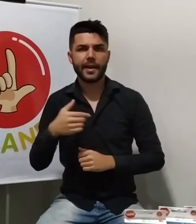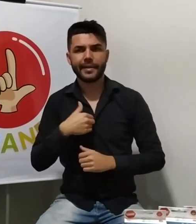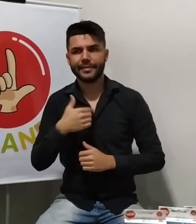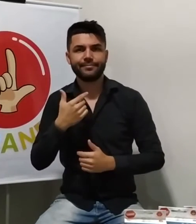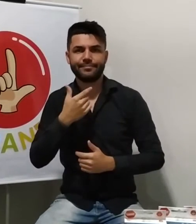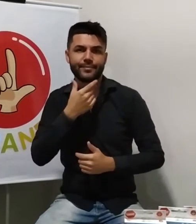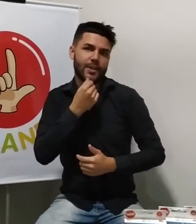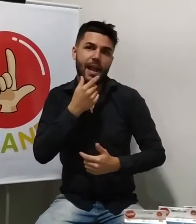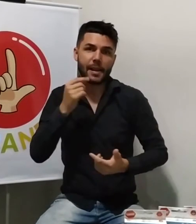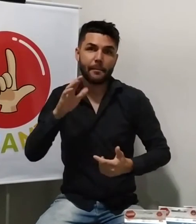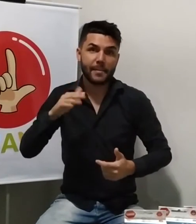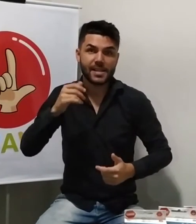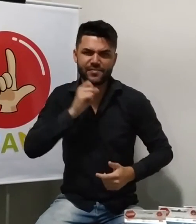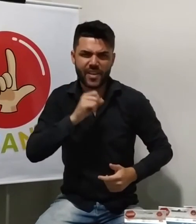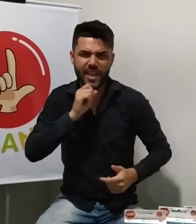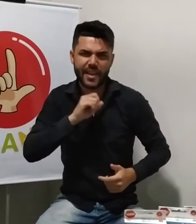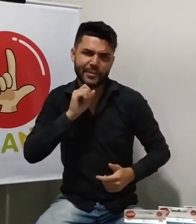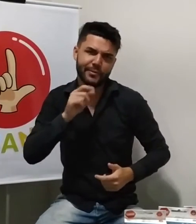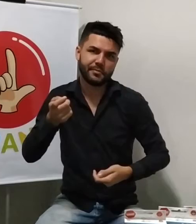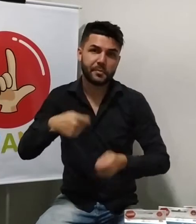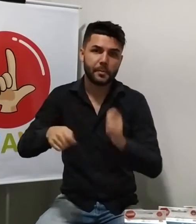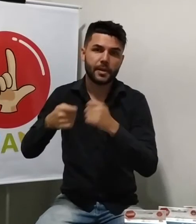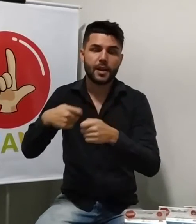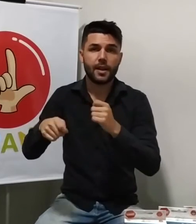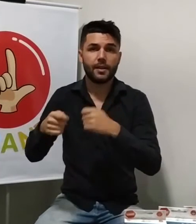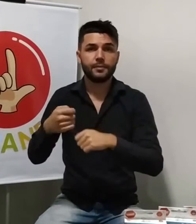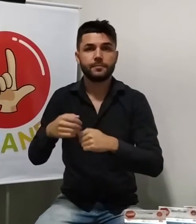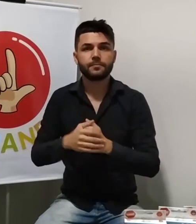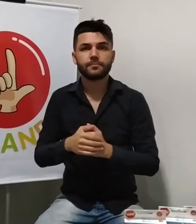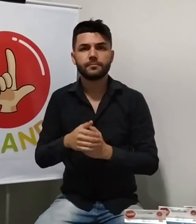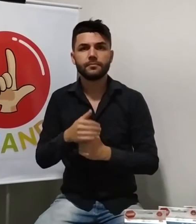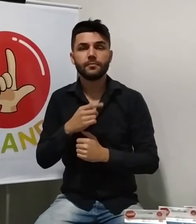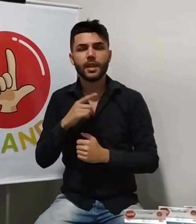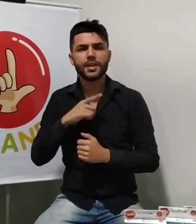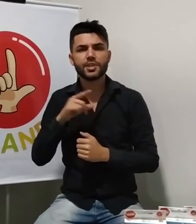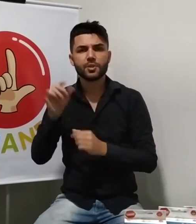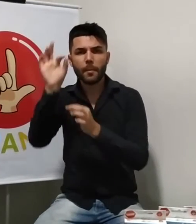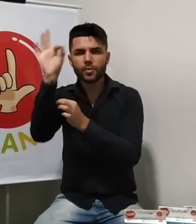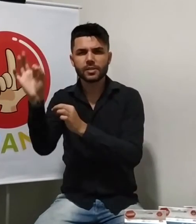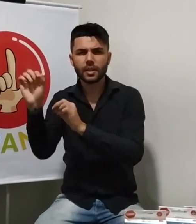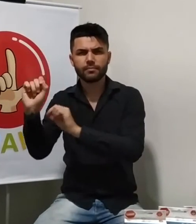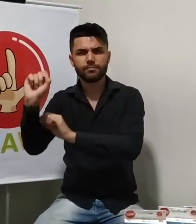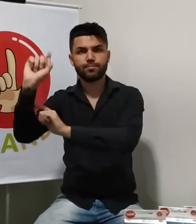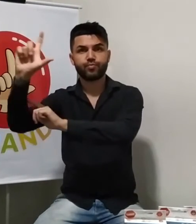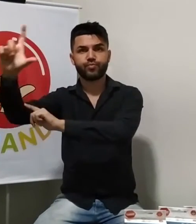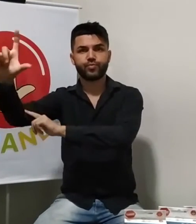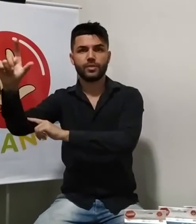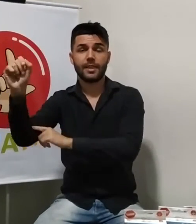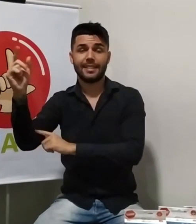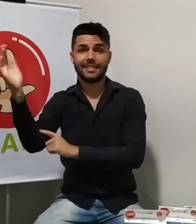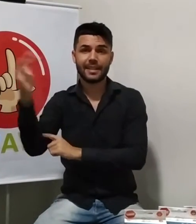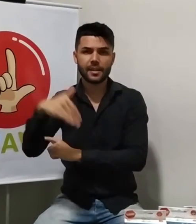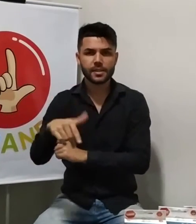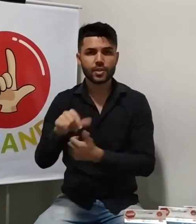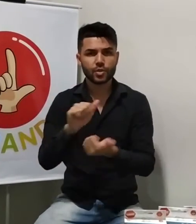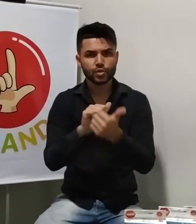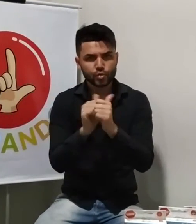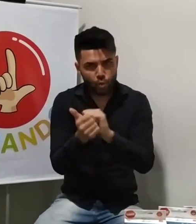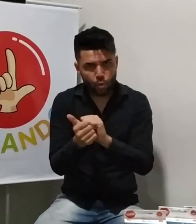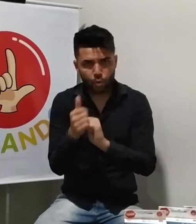que as pessoas me ofereciam, eu nem negociava muito. Eu tava numa posição também que não conseguia negociar demais. O que começou a acontecer, Flávio? Marcou minha vida também. Um